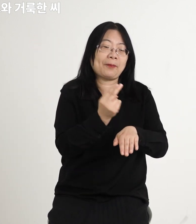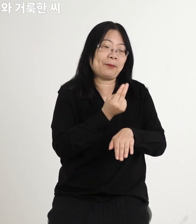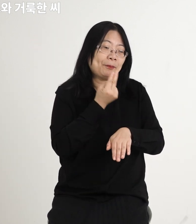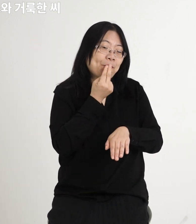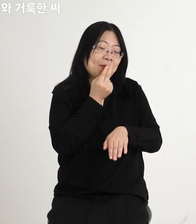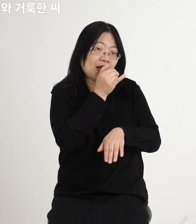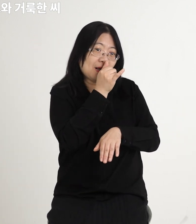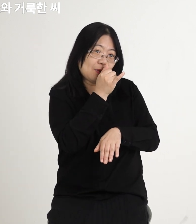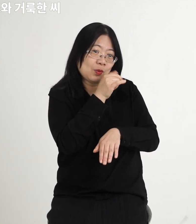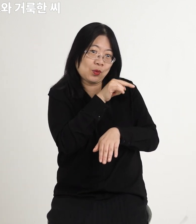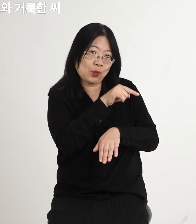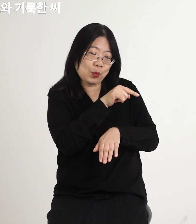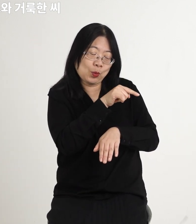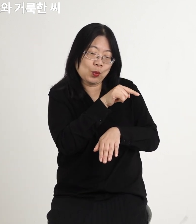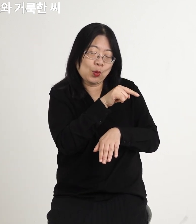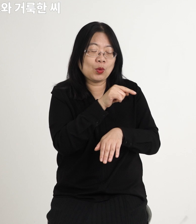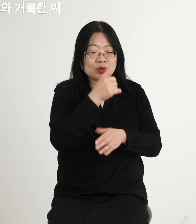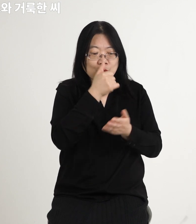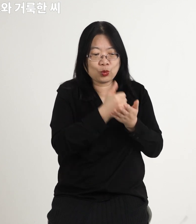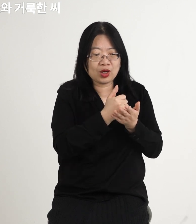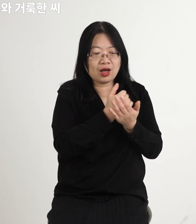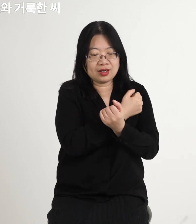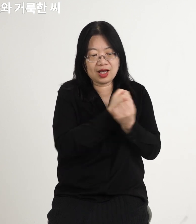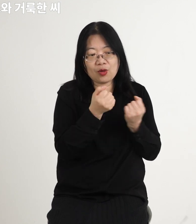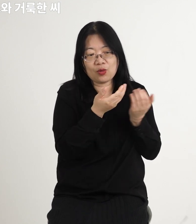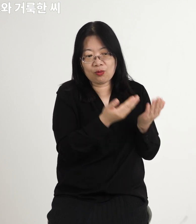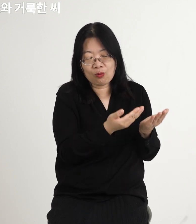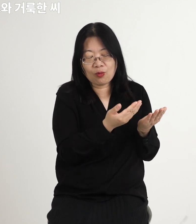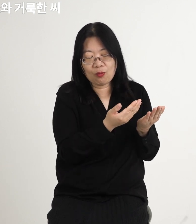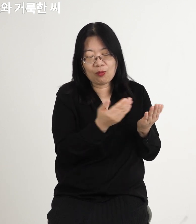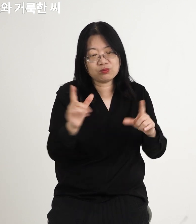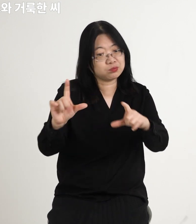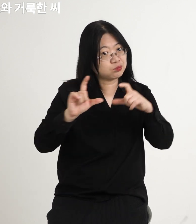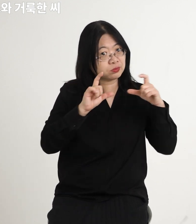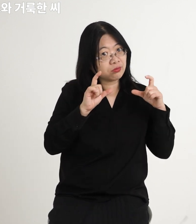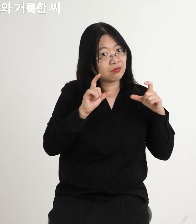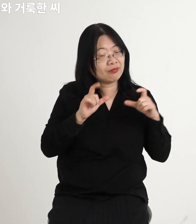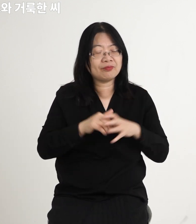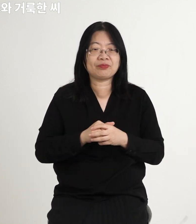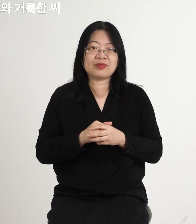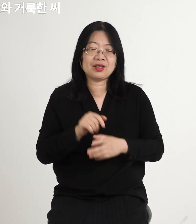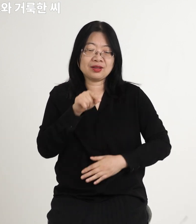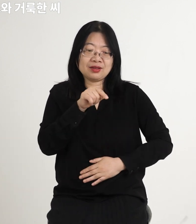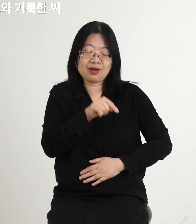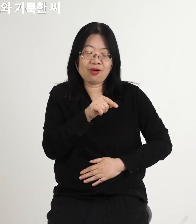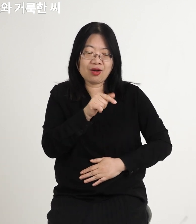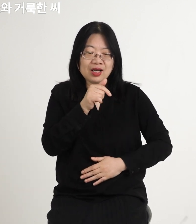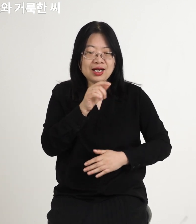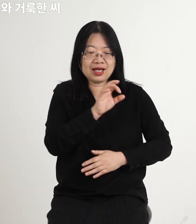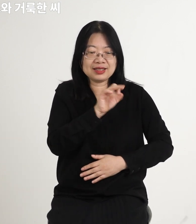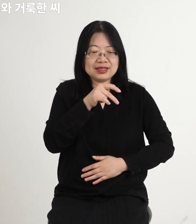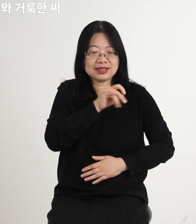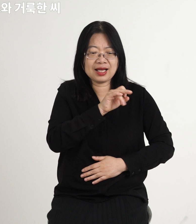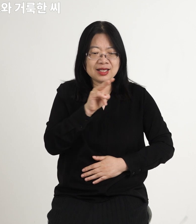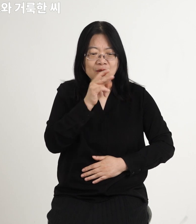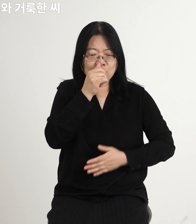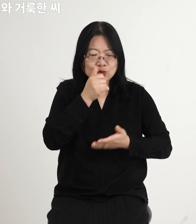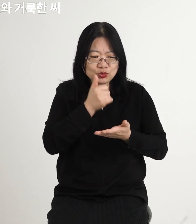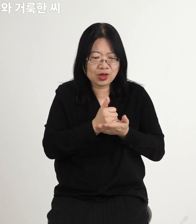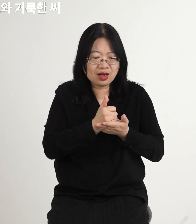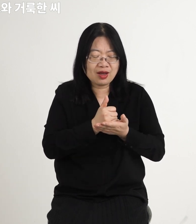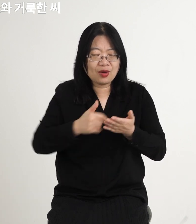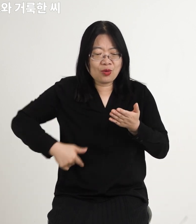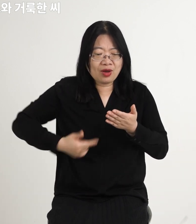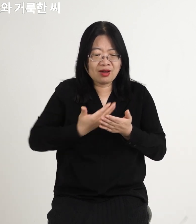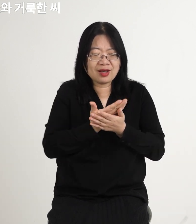죄가 사하여졌다. 근데 이 죄사함은 이사야의 어떤 회개나 용서를 구하는 과정이